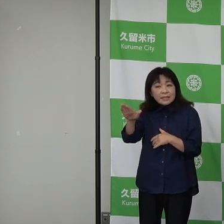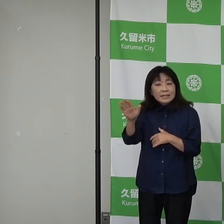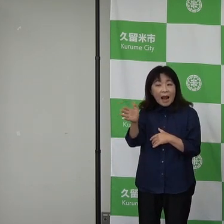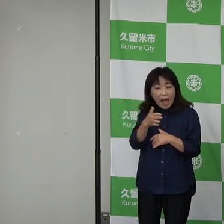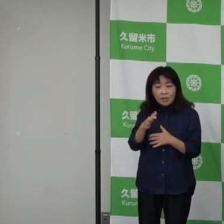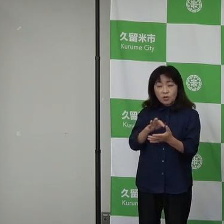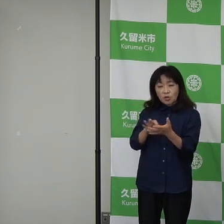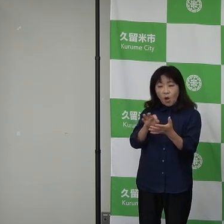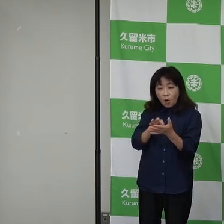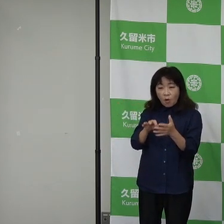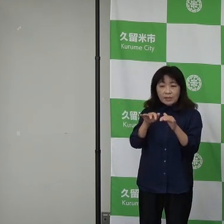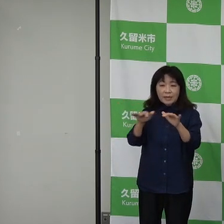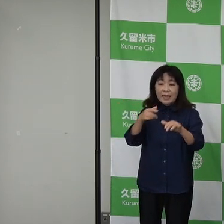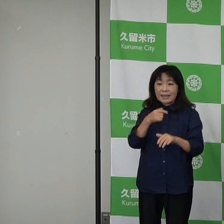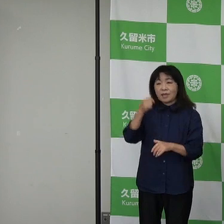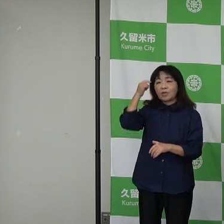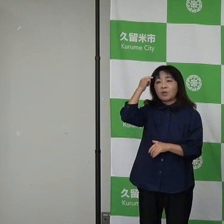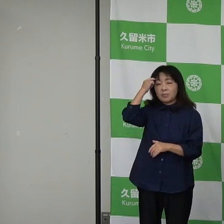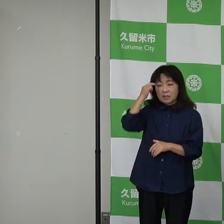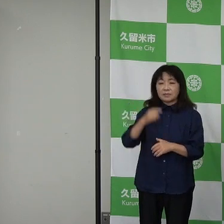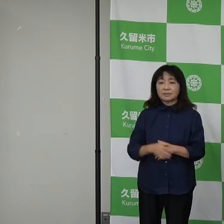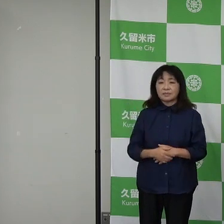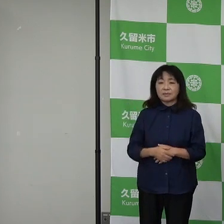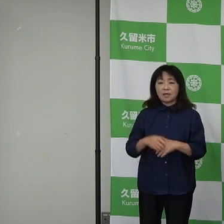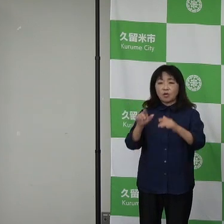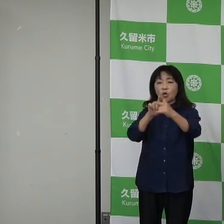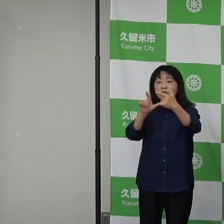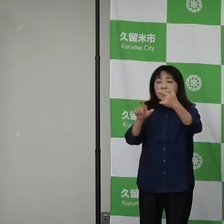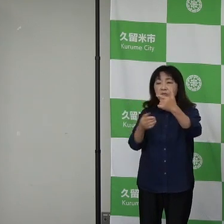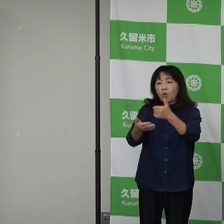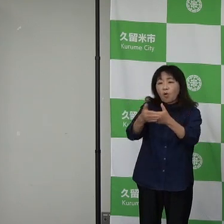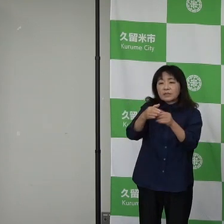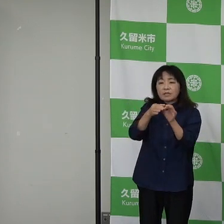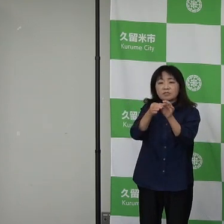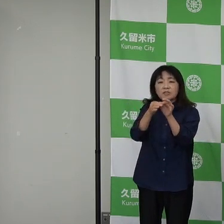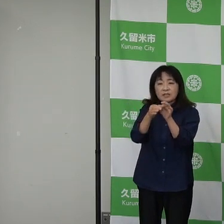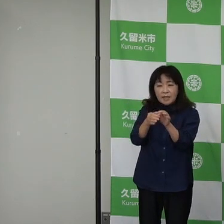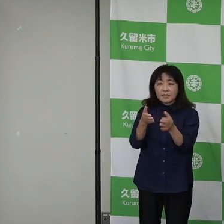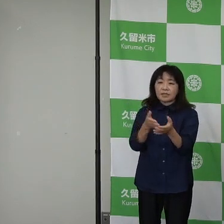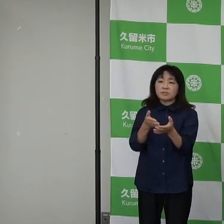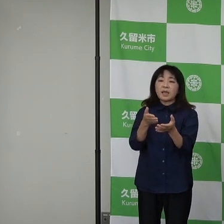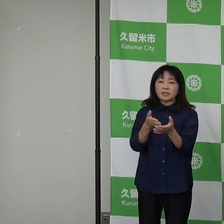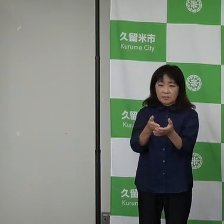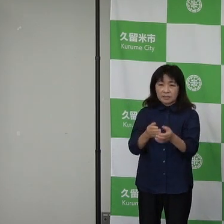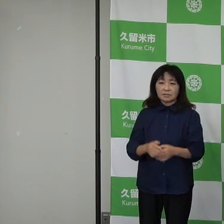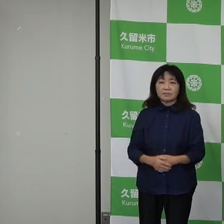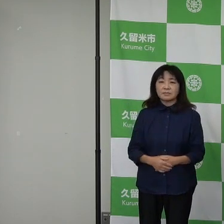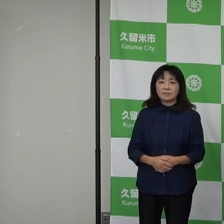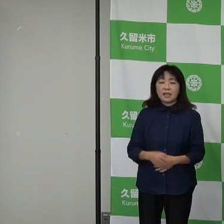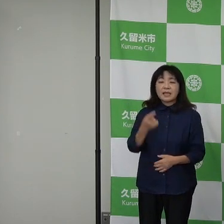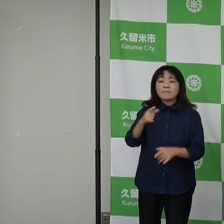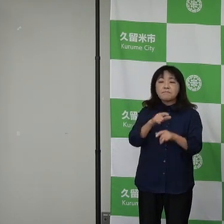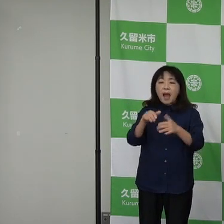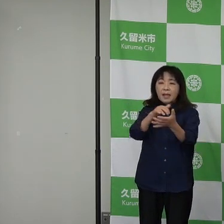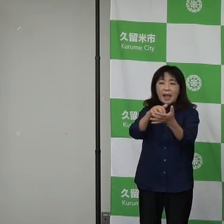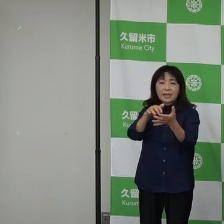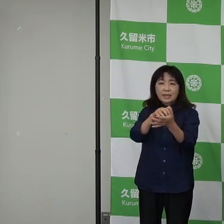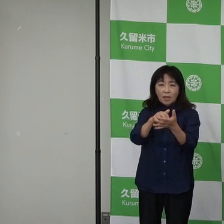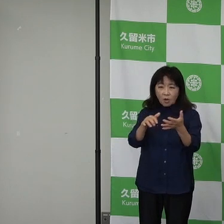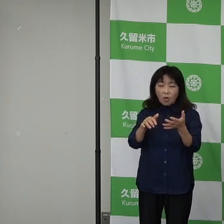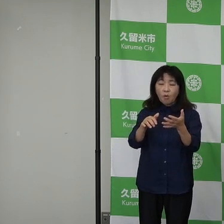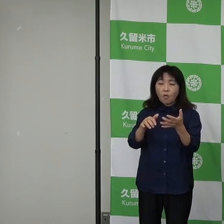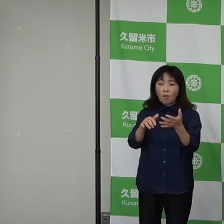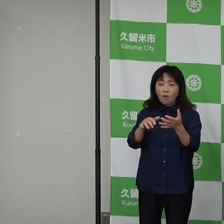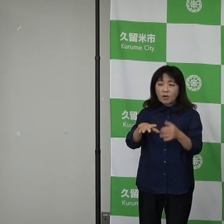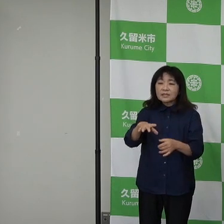につなげていきたいと思います。次に6月補正について説明をいたしますが、一般会計が冒